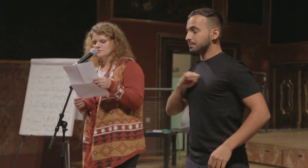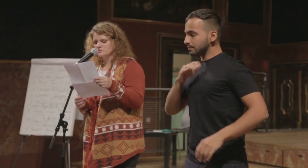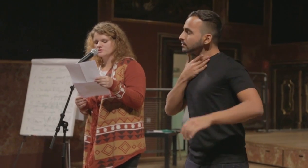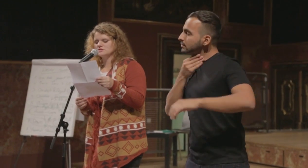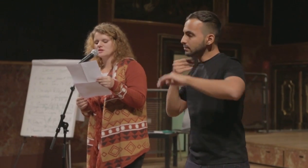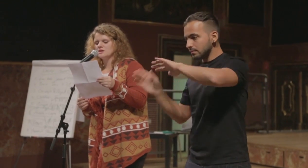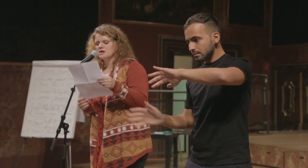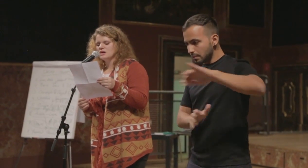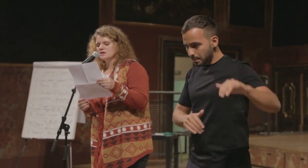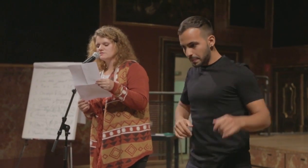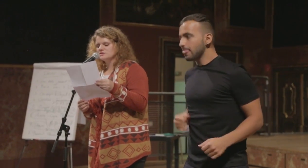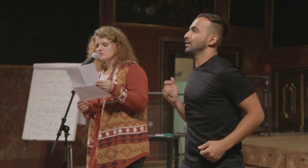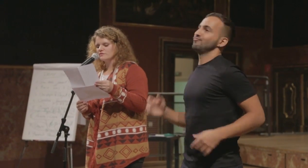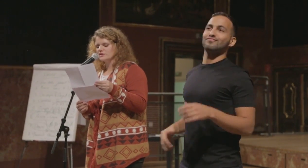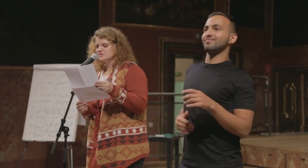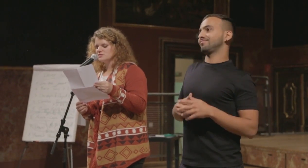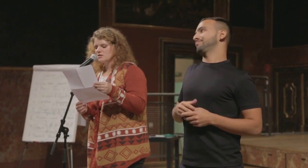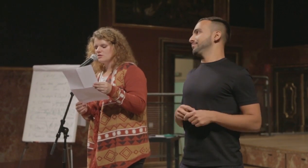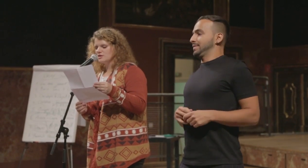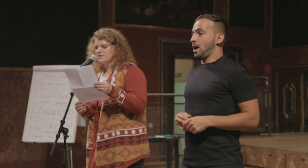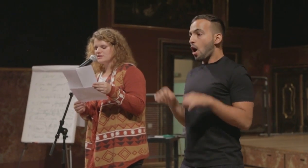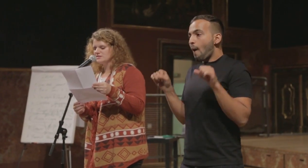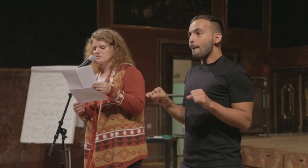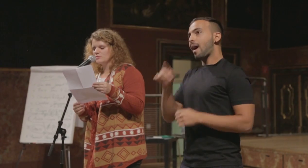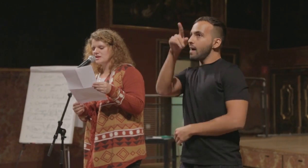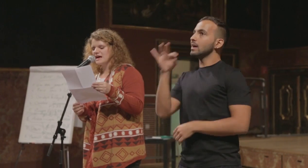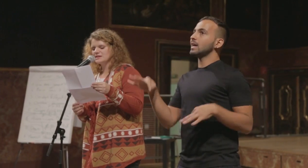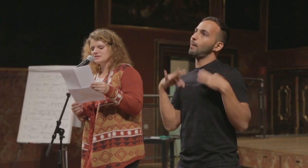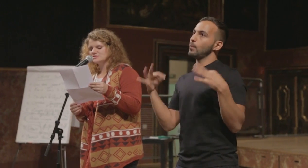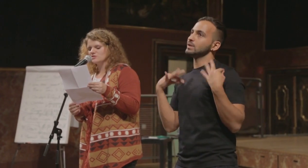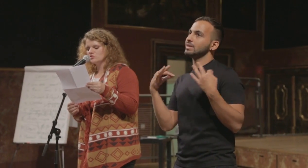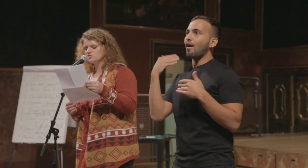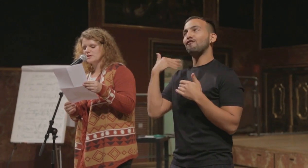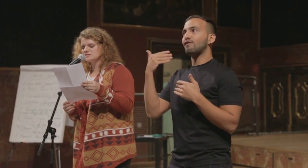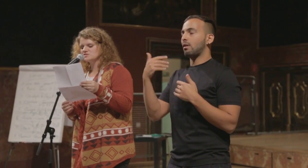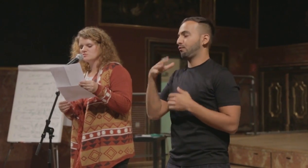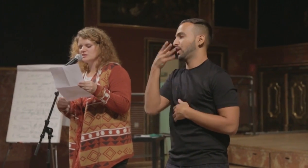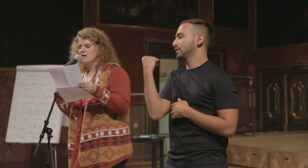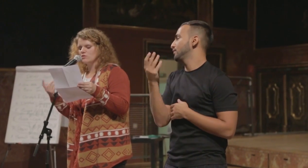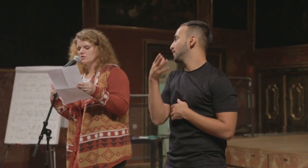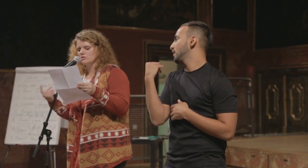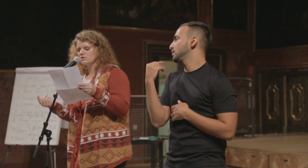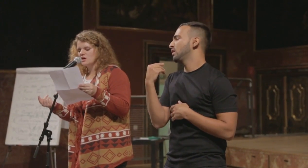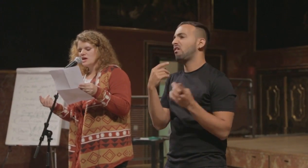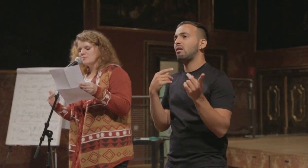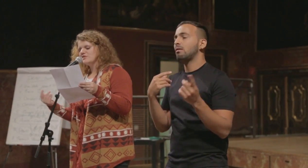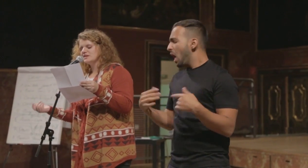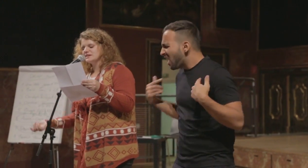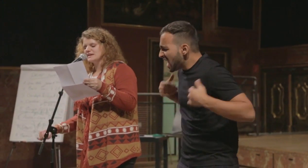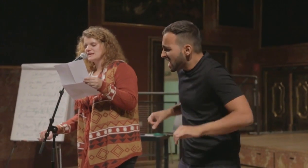Opas Geburtstag hast du viel zu oft vergessen. Und immer wenn er sich darüber beklagt hat, dass sein Rücken schmerzt, hast du mit den Augen gerollt. Immer wenn er dir gesagt